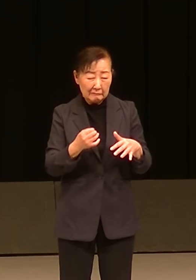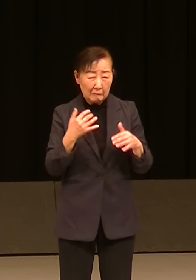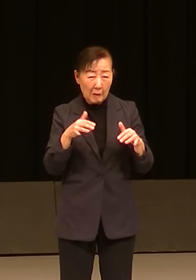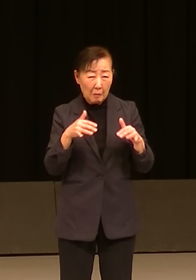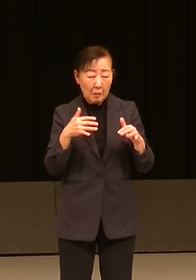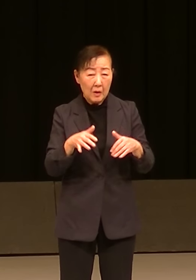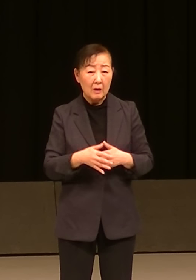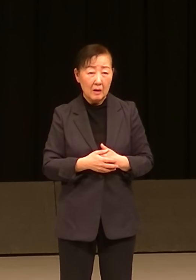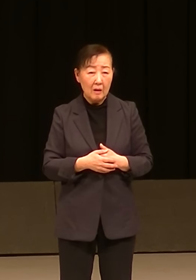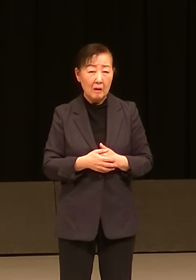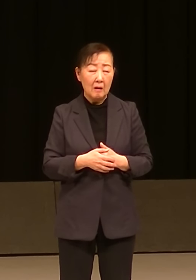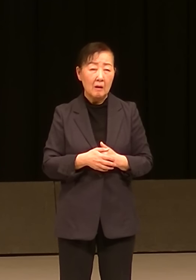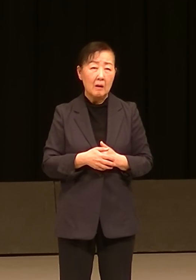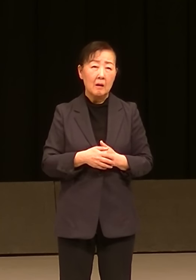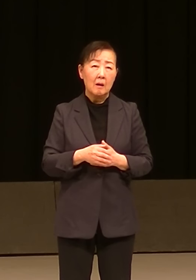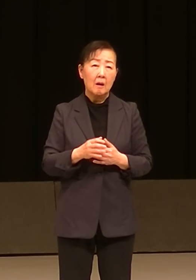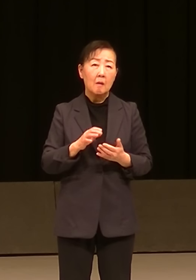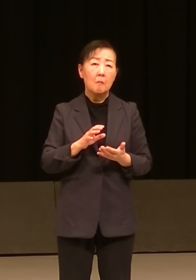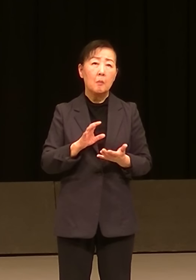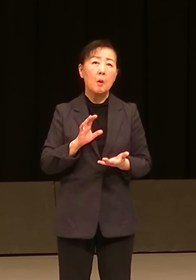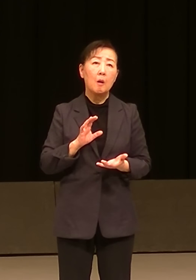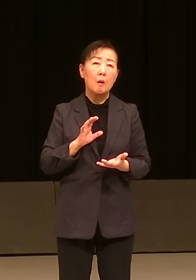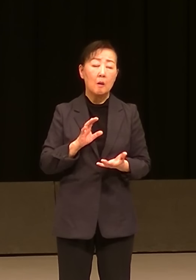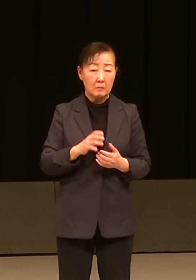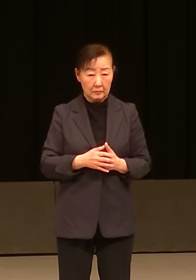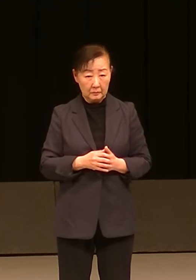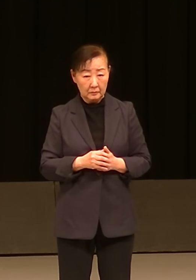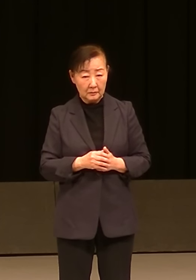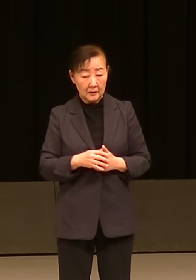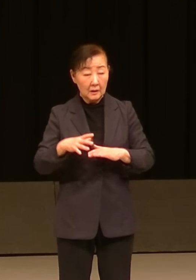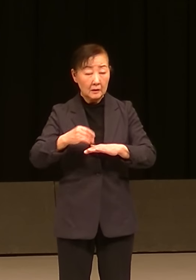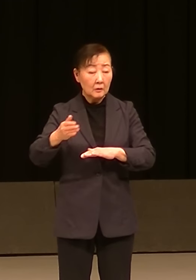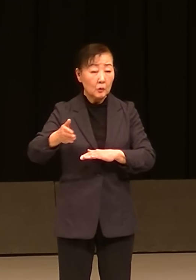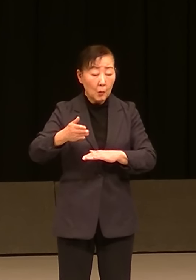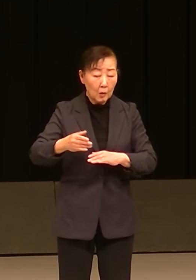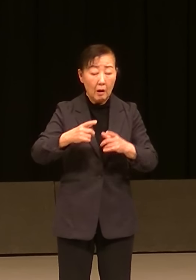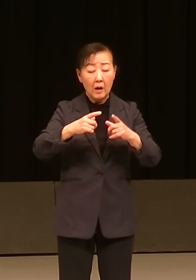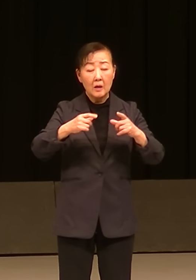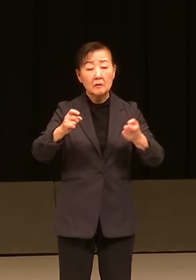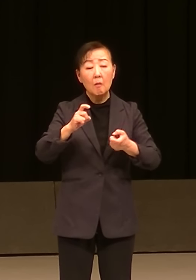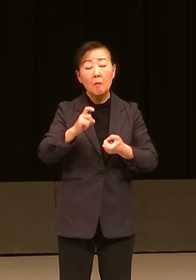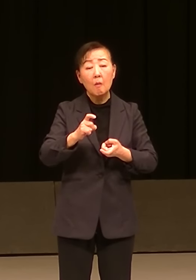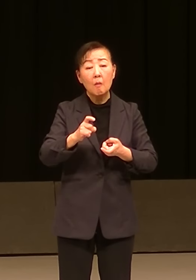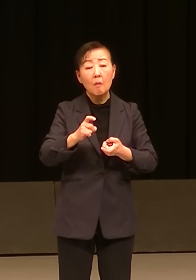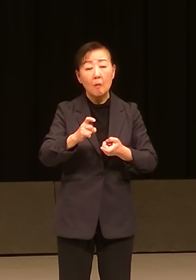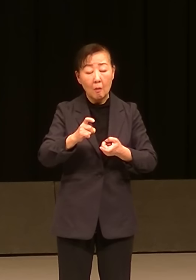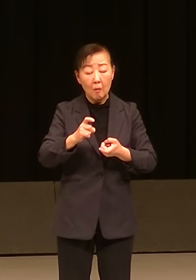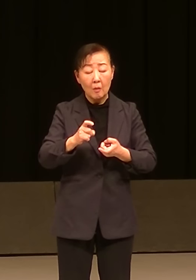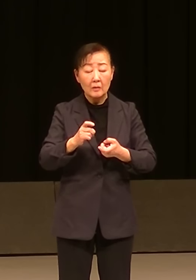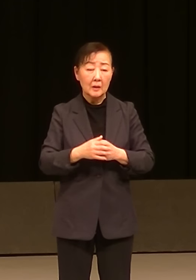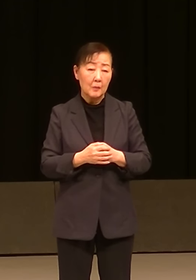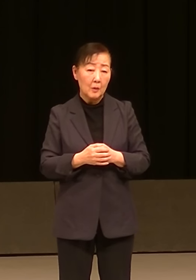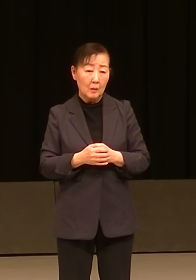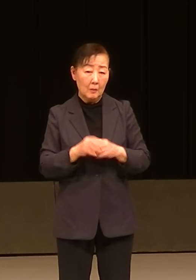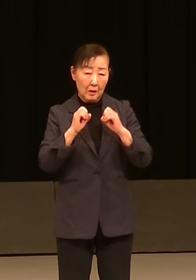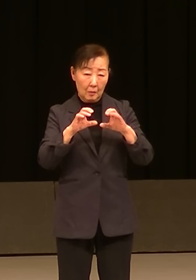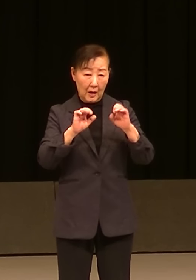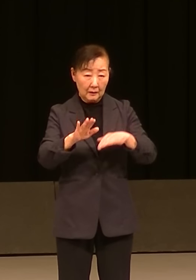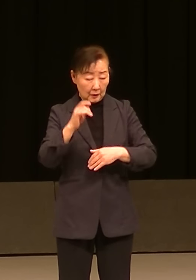感じでございました。この最初のところは結構日本語にもなって報道されてたと思いますけれ